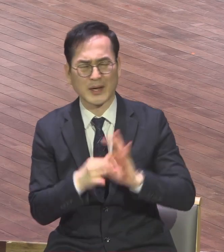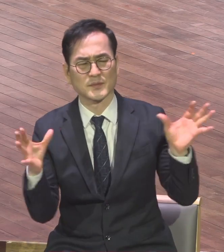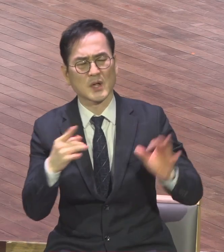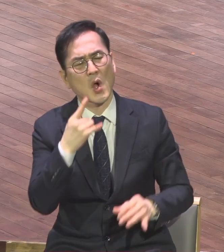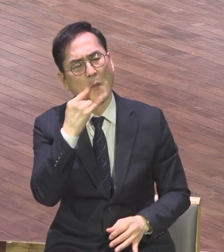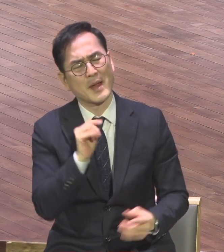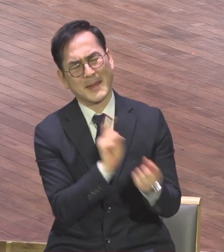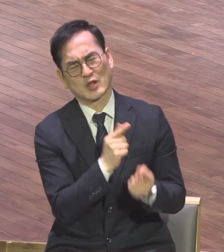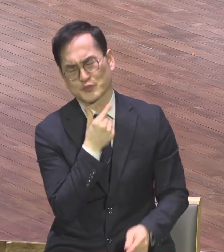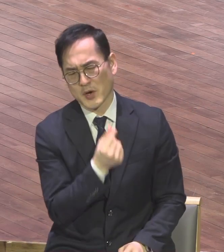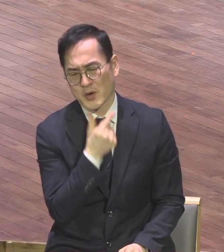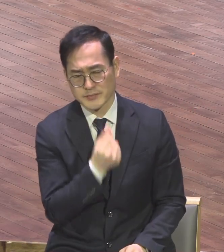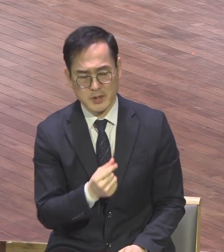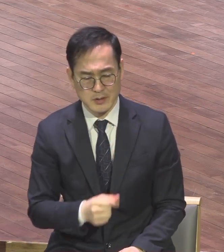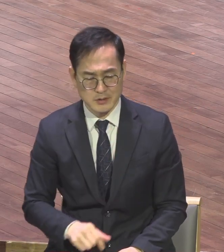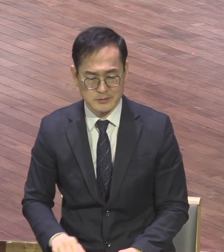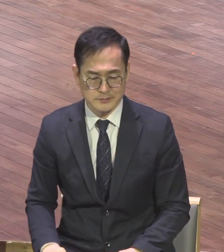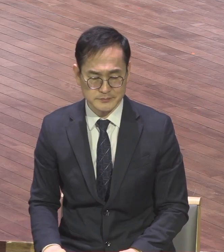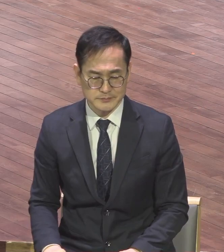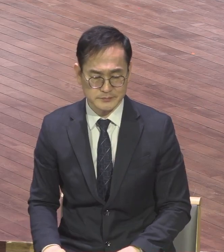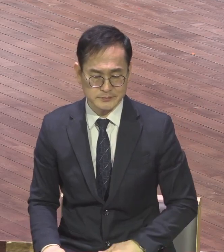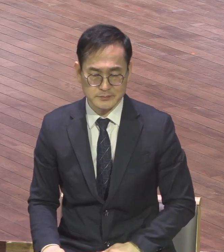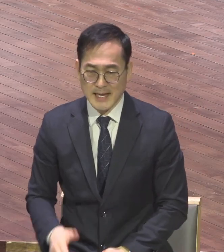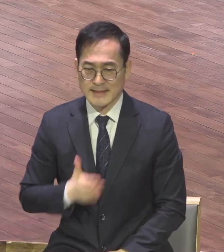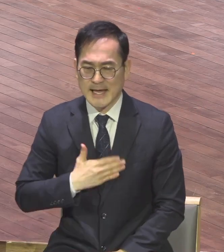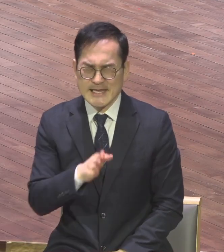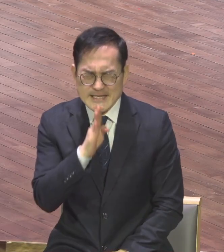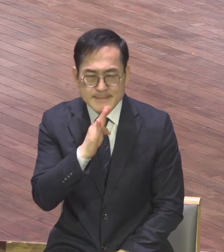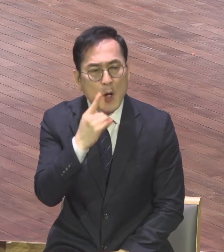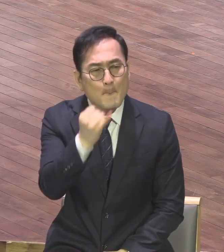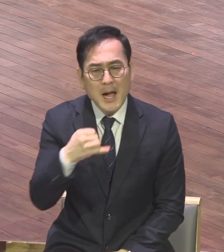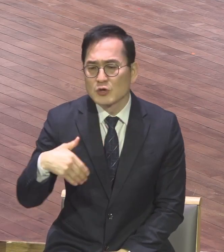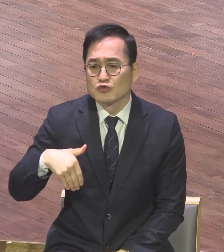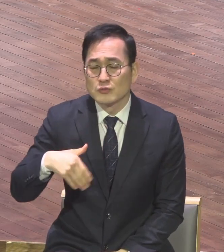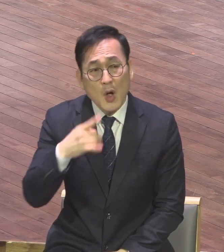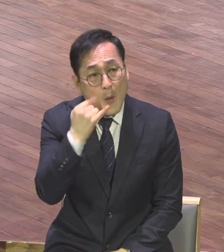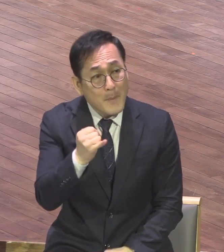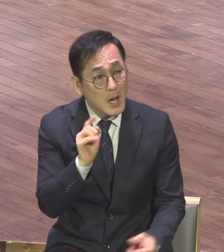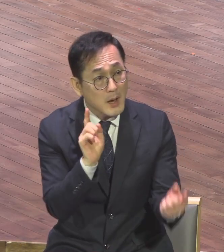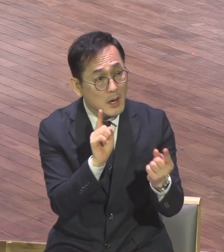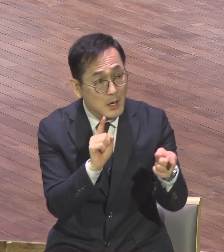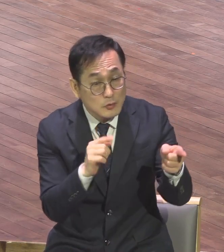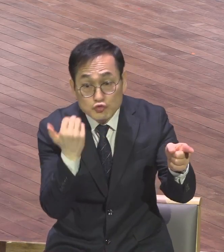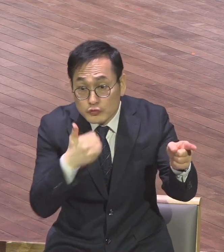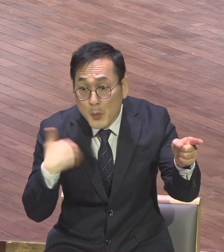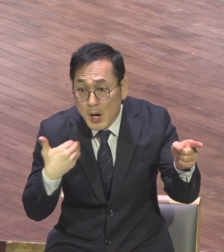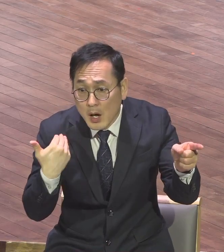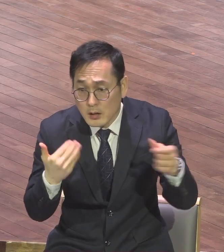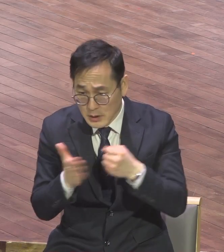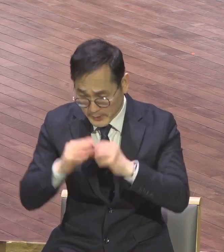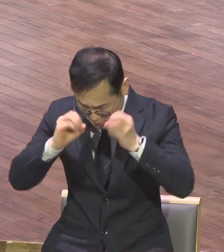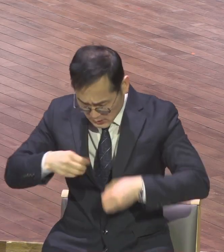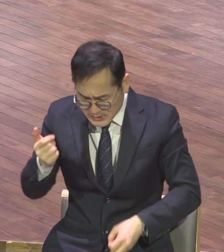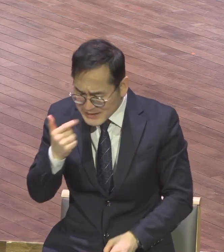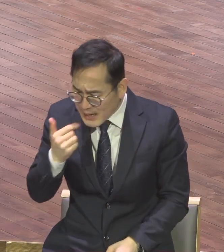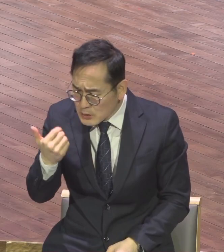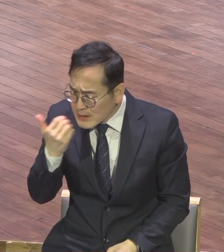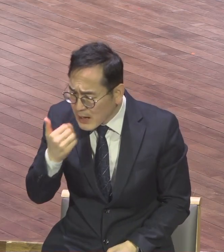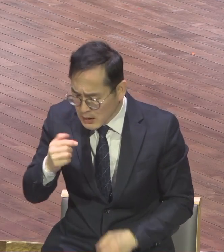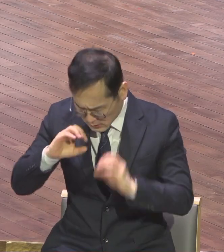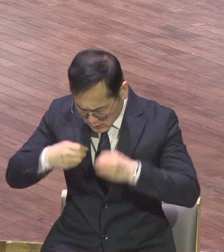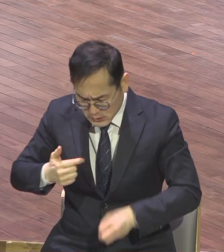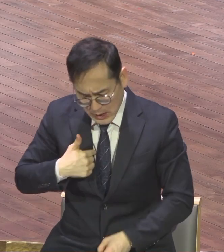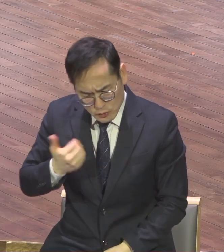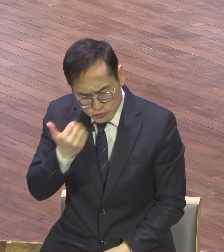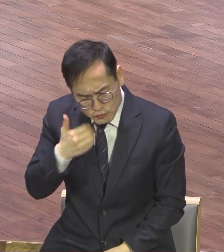상관없대요. 그래서 딱 한마디 하는 거예요. 내 친부모를 모르니까 내가 누군지 모르겠다는 거예요. 내가 왜 이렇게 생겼는지, 내가 왜 이걸